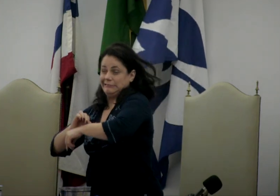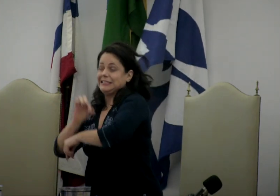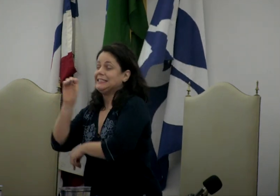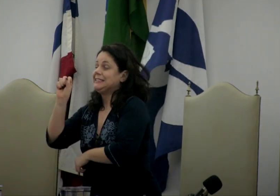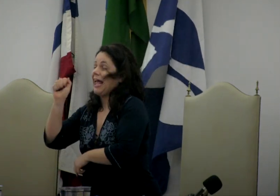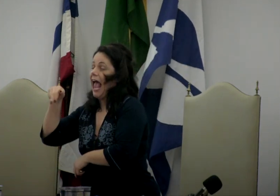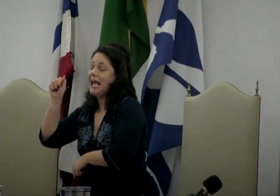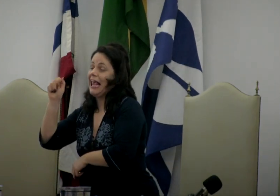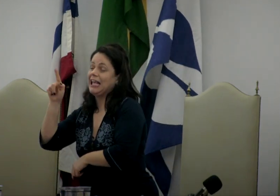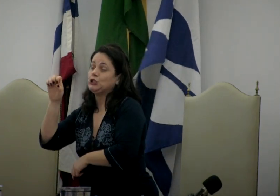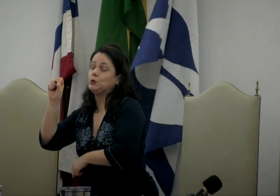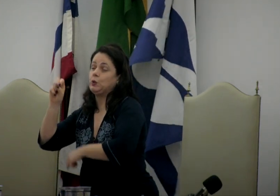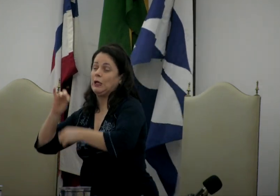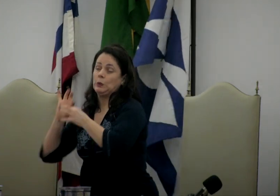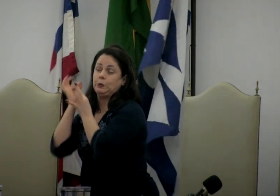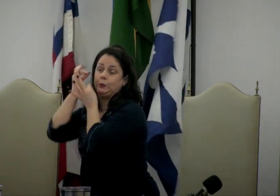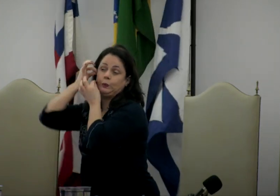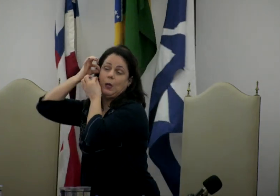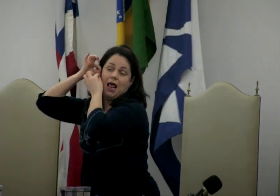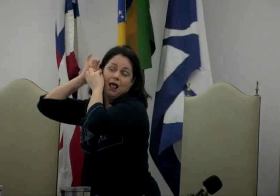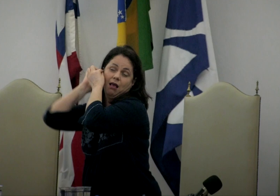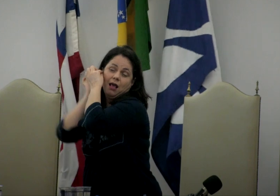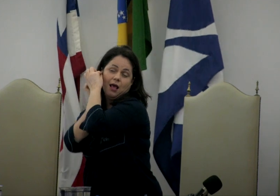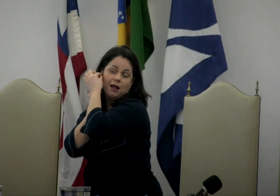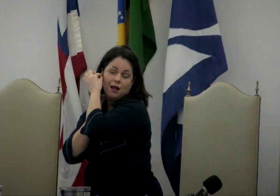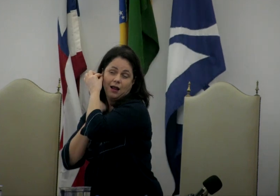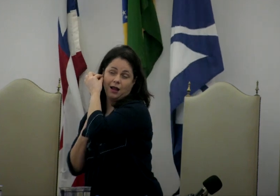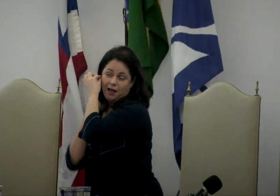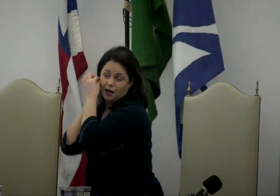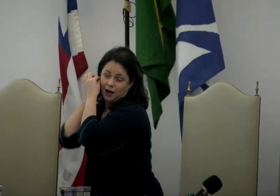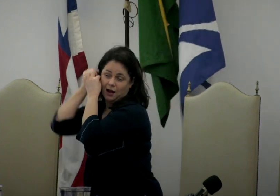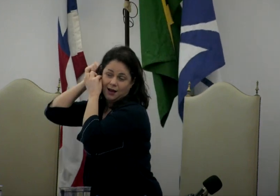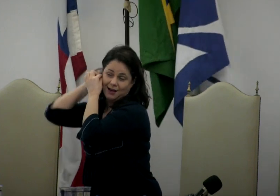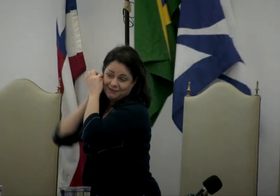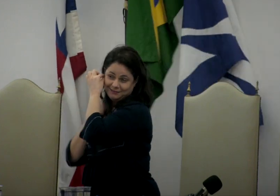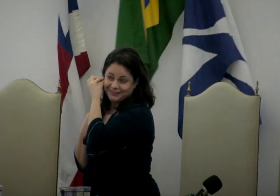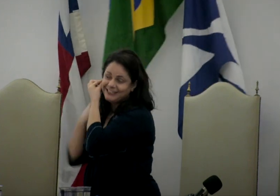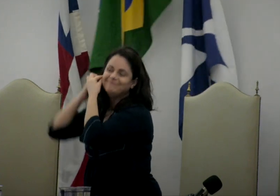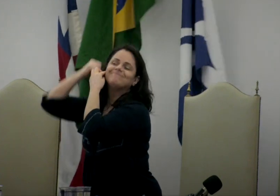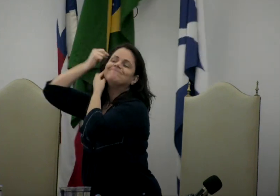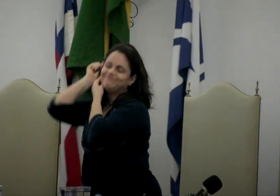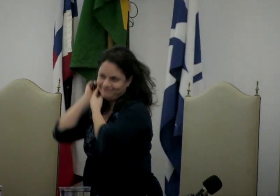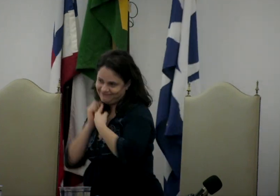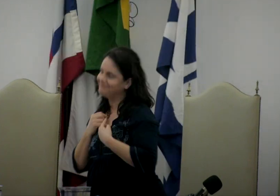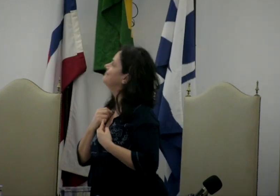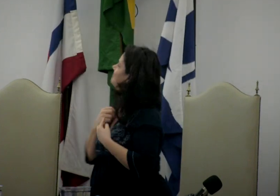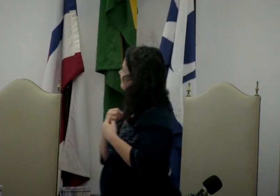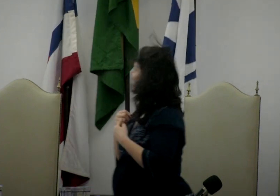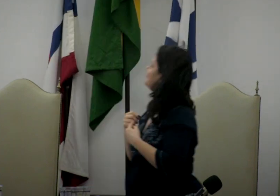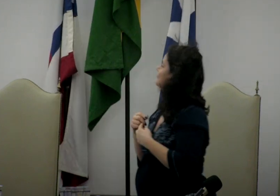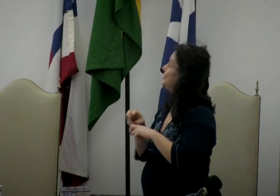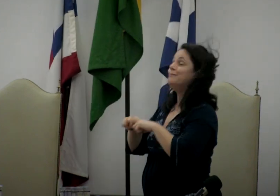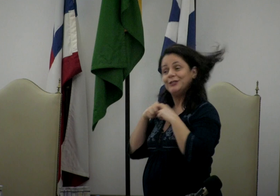Ele também aproveitou a experiência com sanguessugas e colocou algumas delas grudadas nas orelhas dos seus